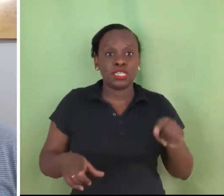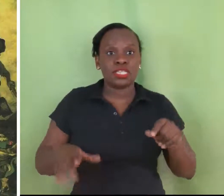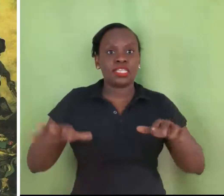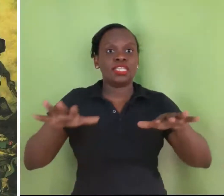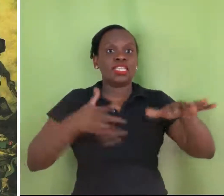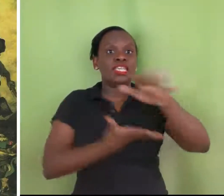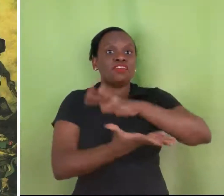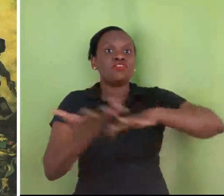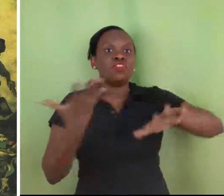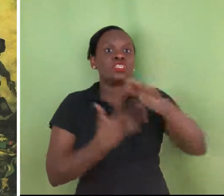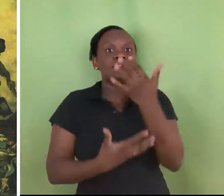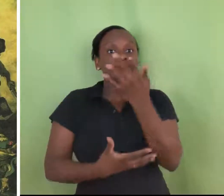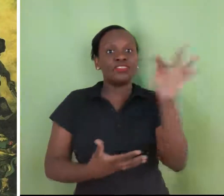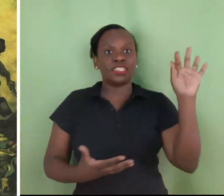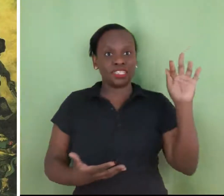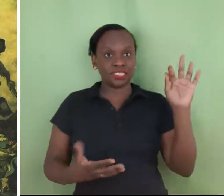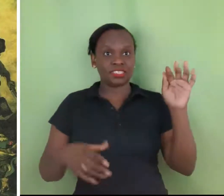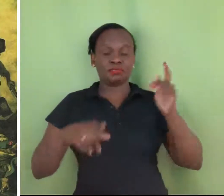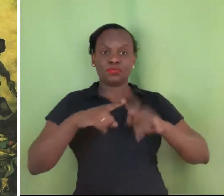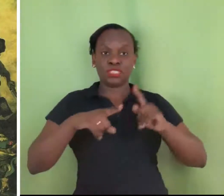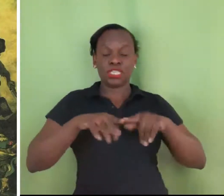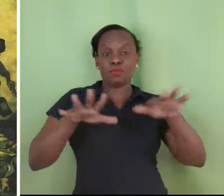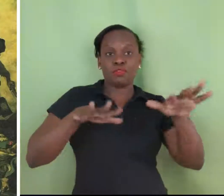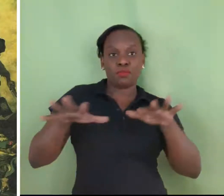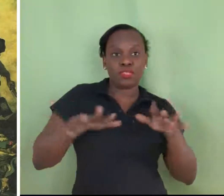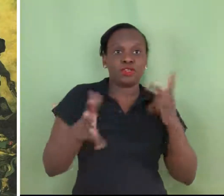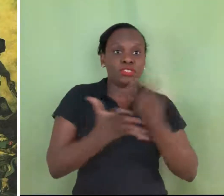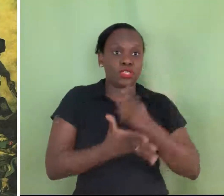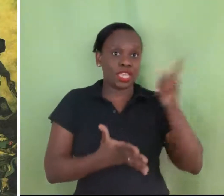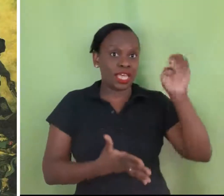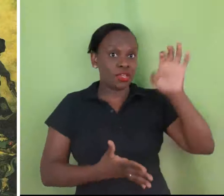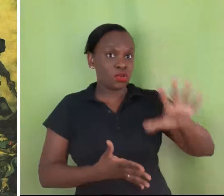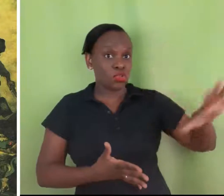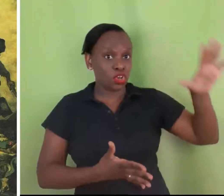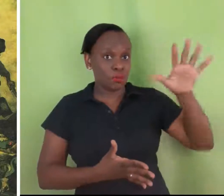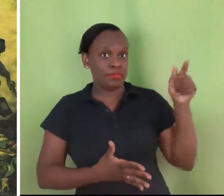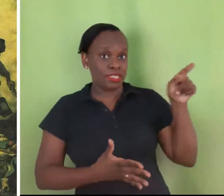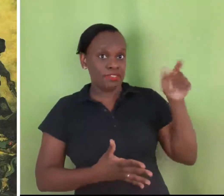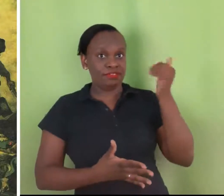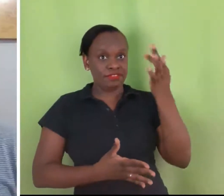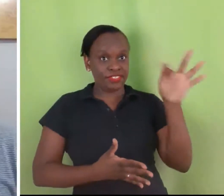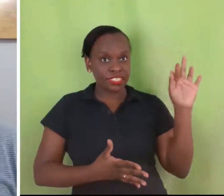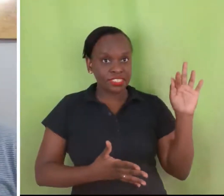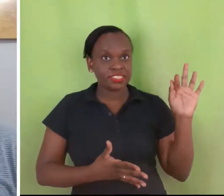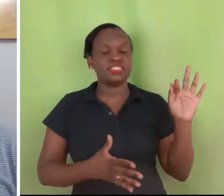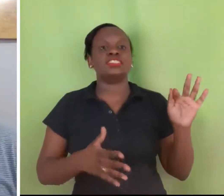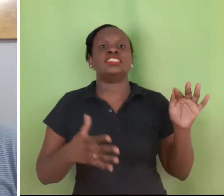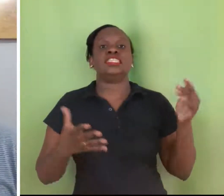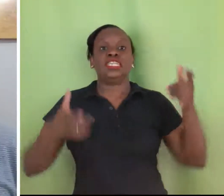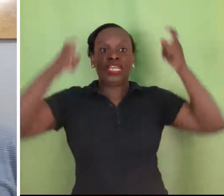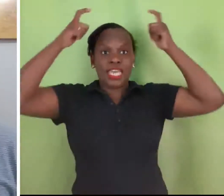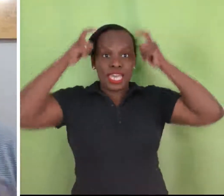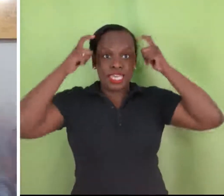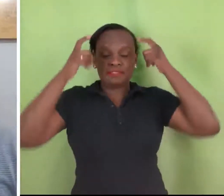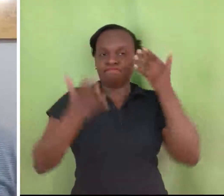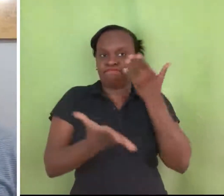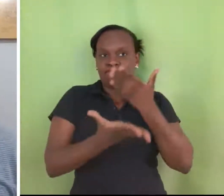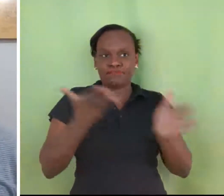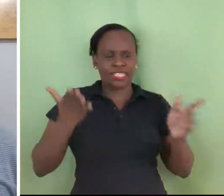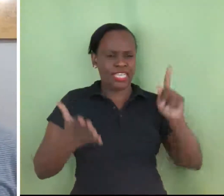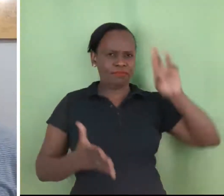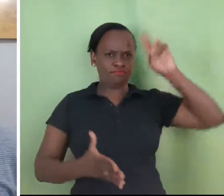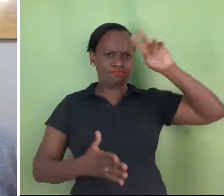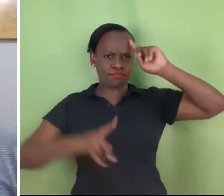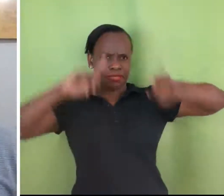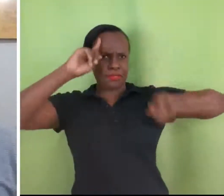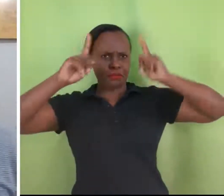Revolução Francesa, né, que foi um movimento que aconteceu lá na Europa, na França, né, que tirou o rei, né, que tinha todos os